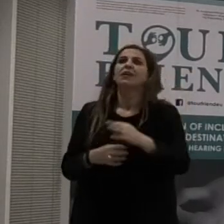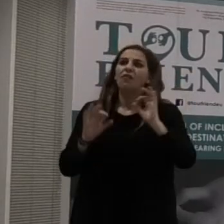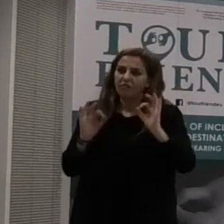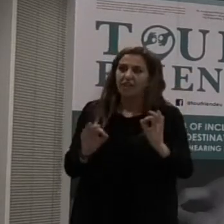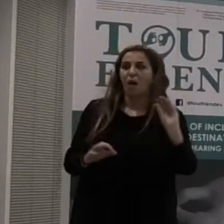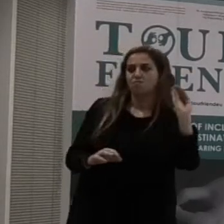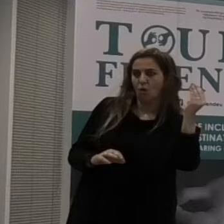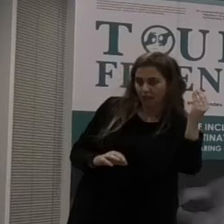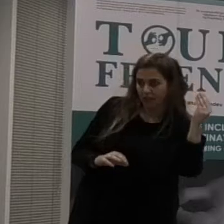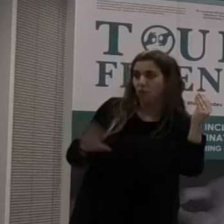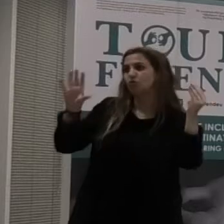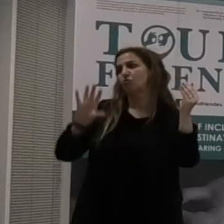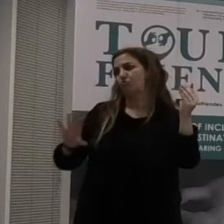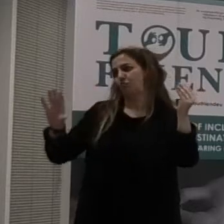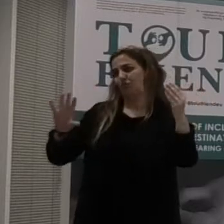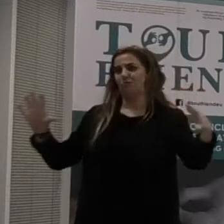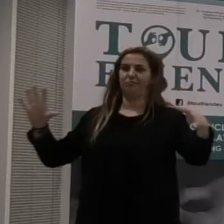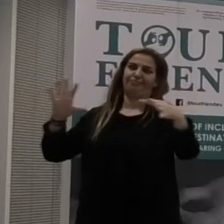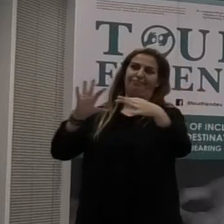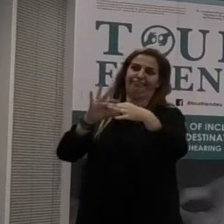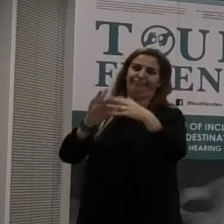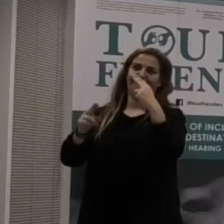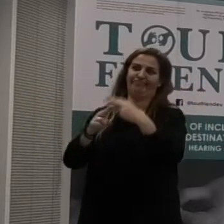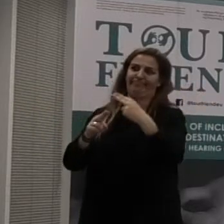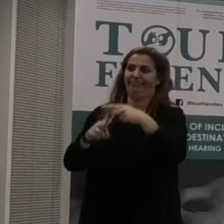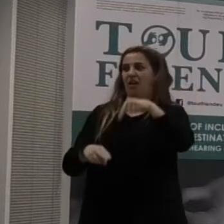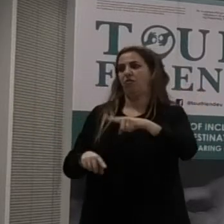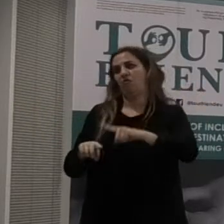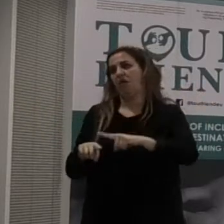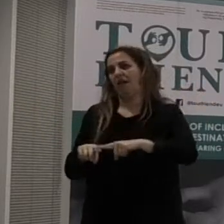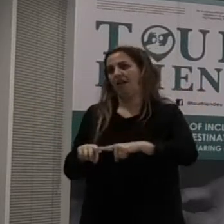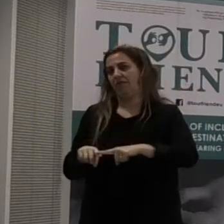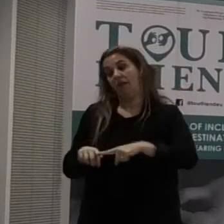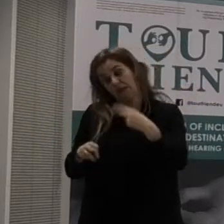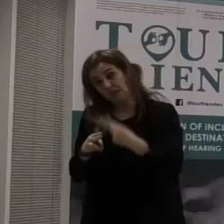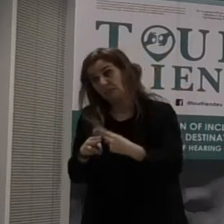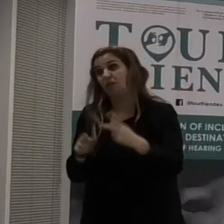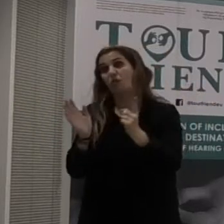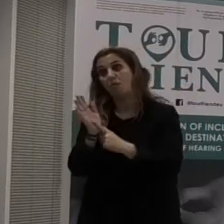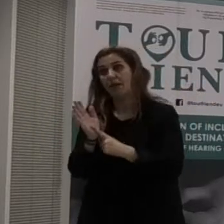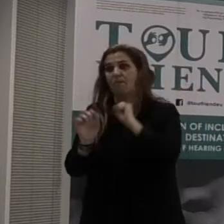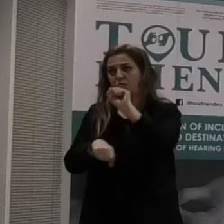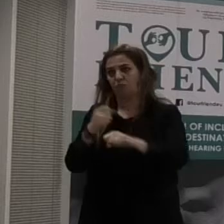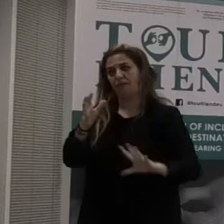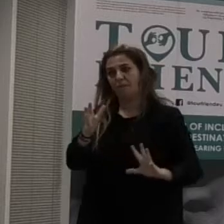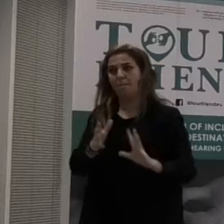απόλυτα συνυφασμένοι στην Ελλάδα, οπότε είναι πολύ σημαντικό να γίνουν προσπάθειες σε αυτό το